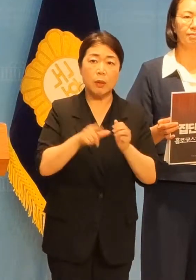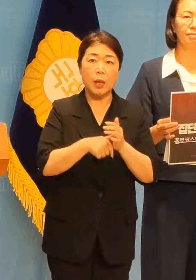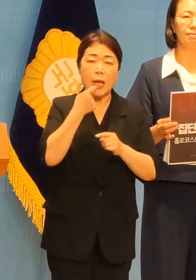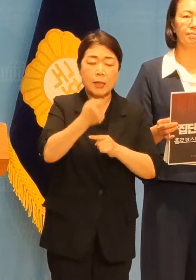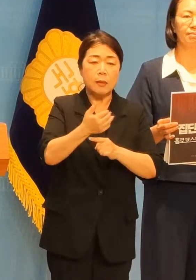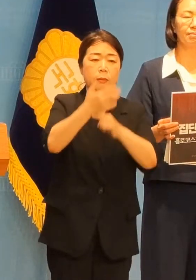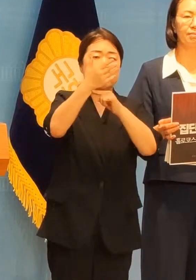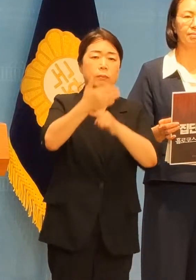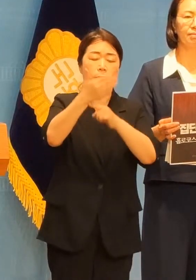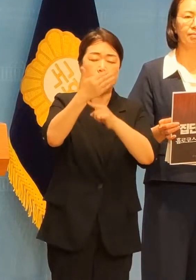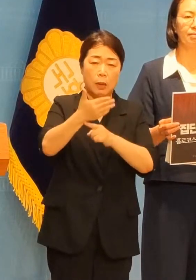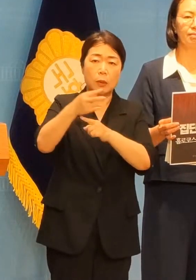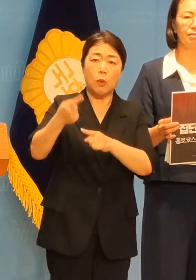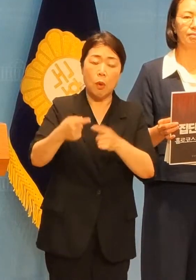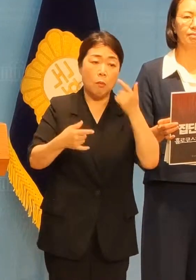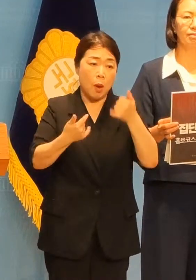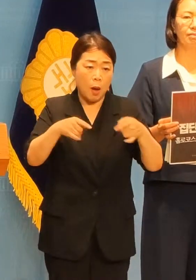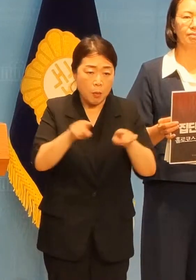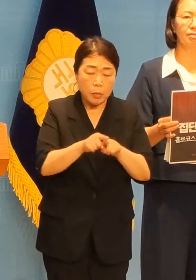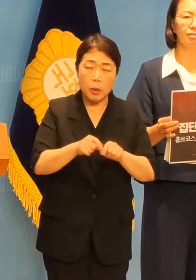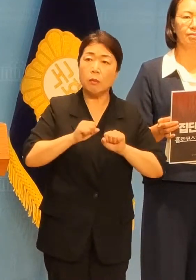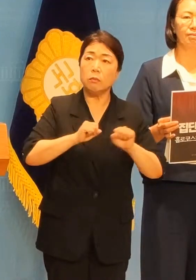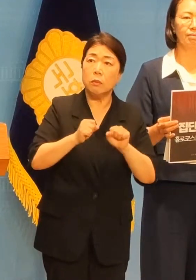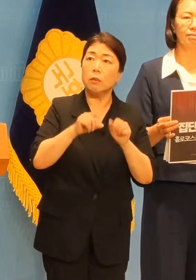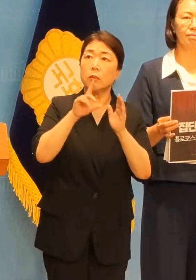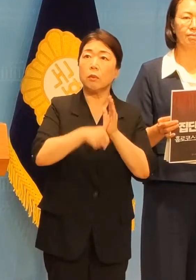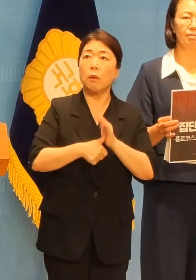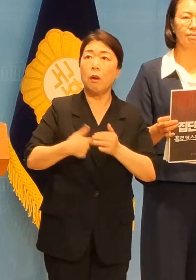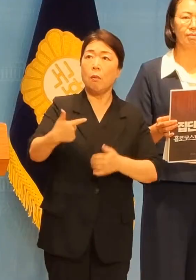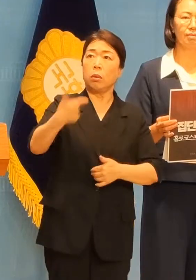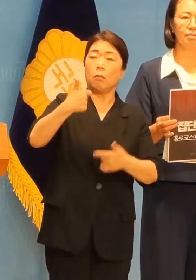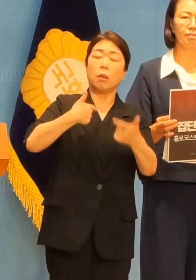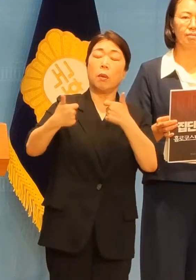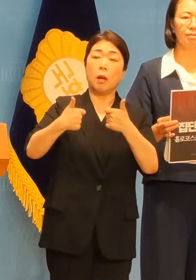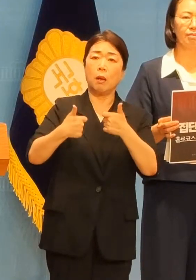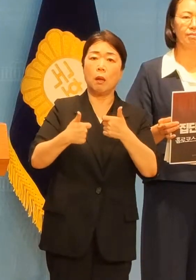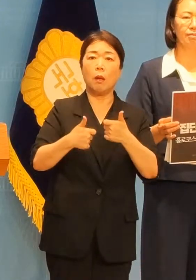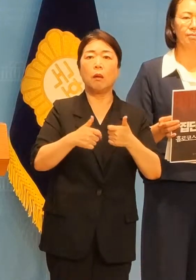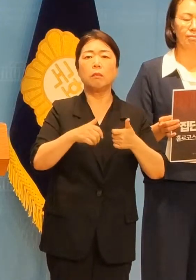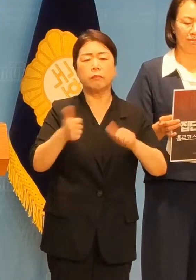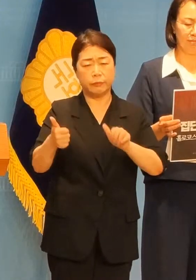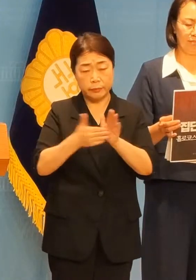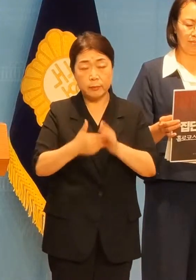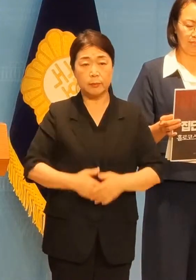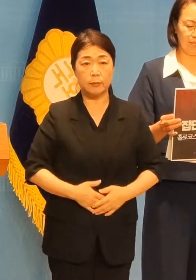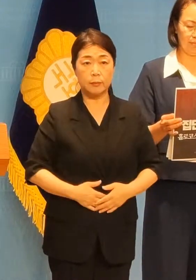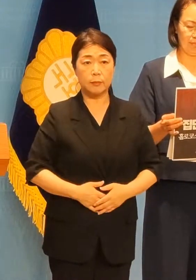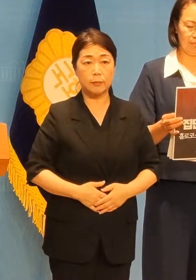들었을 때도, 부모와 함께 있을 때도 총격을 당했습니다.